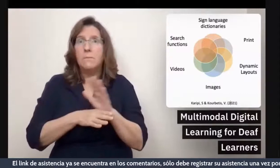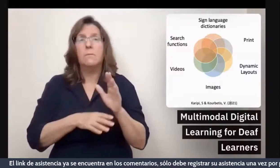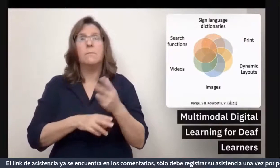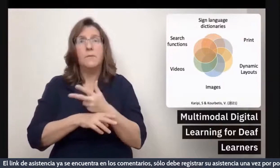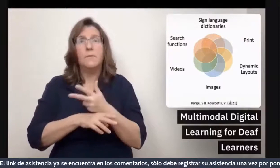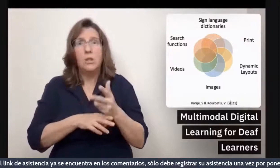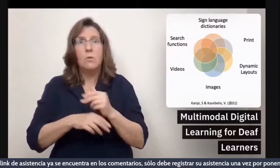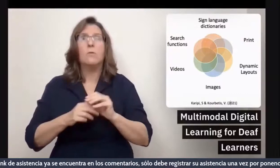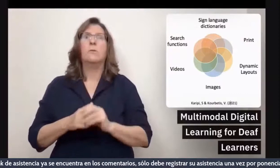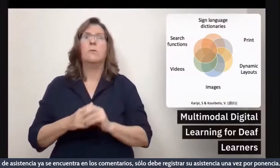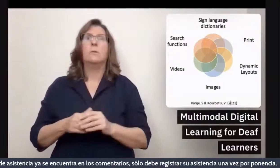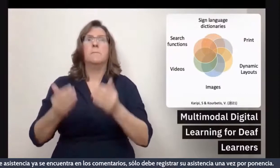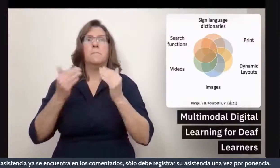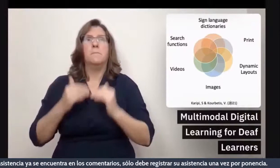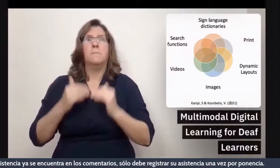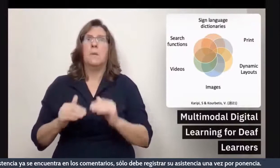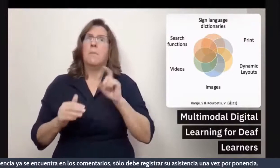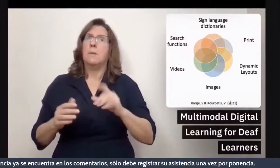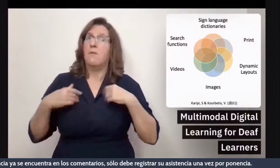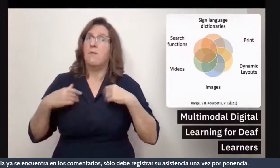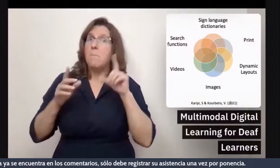y el texto también.